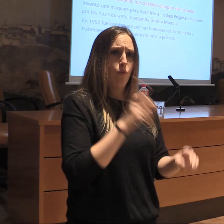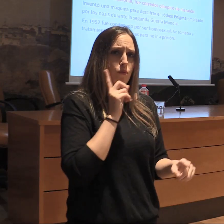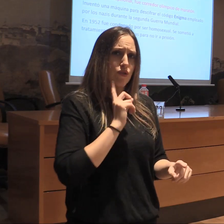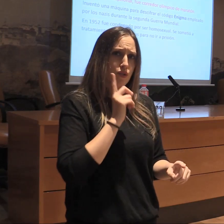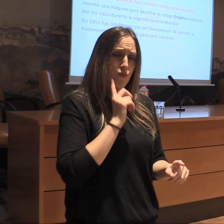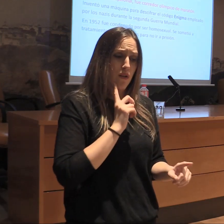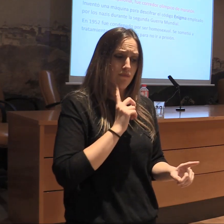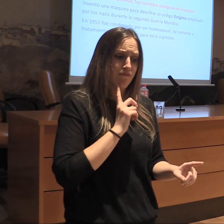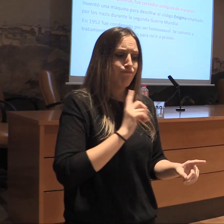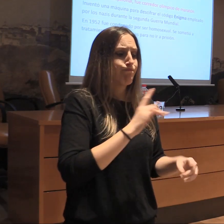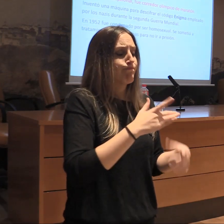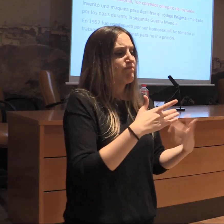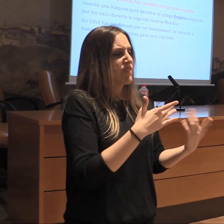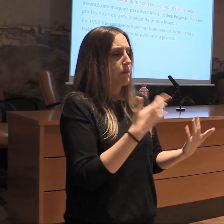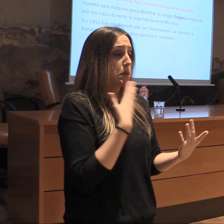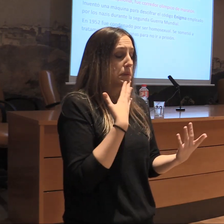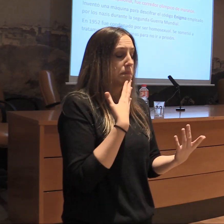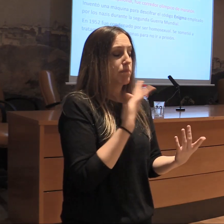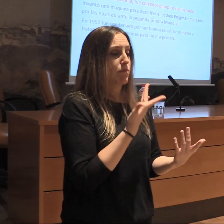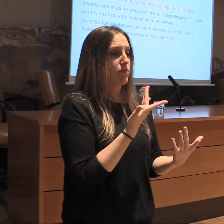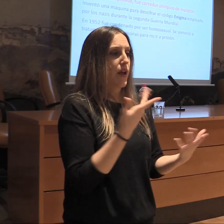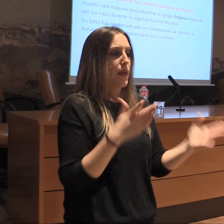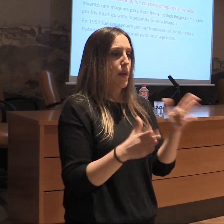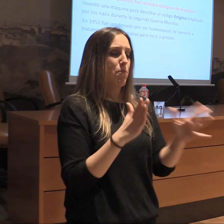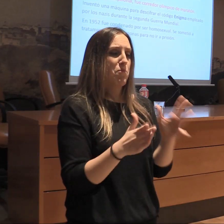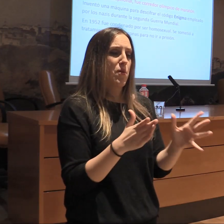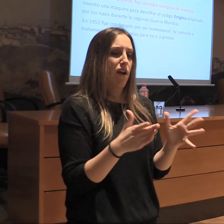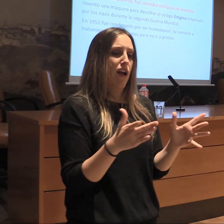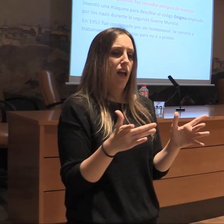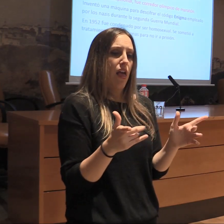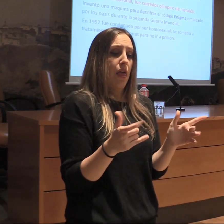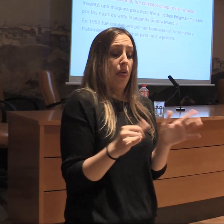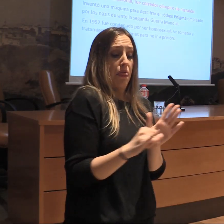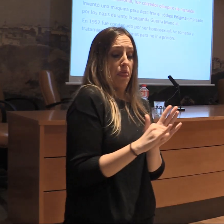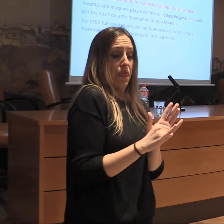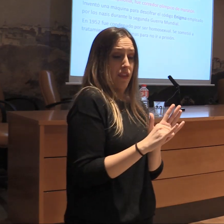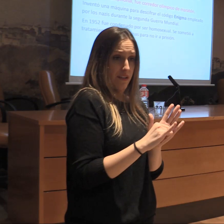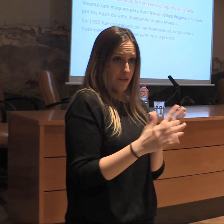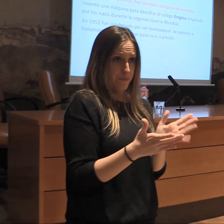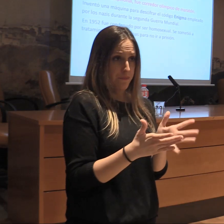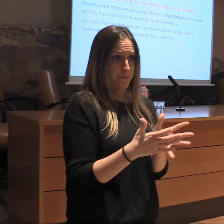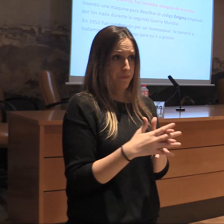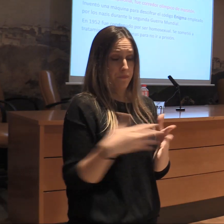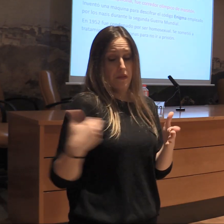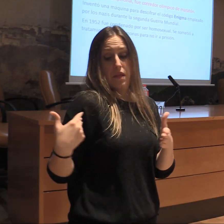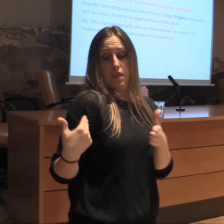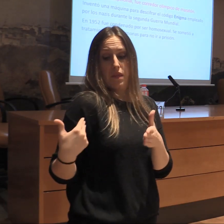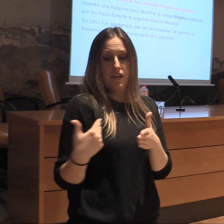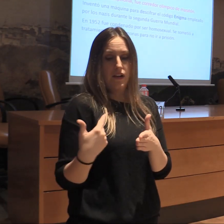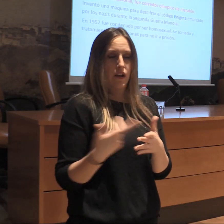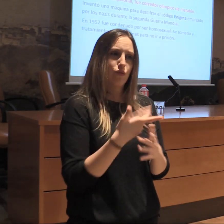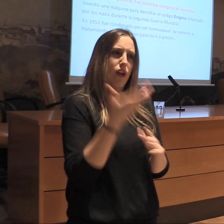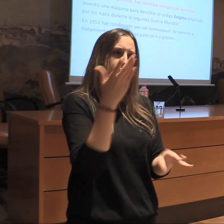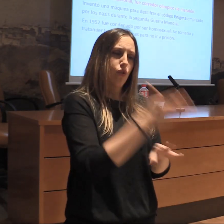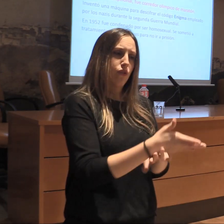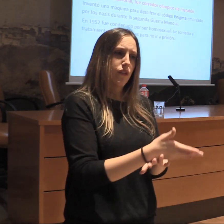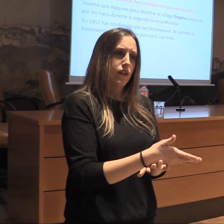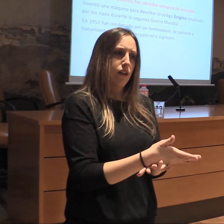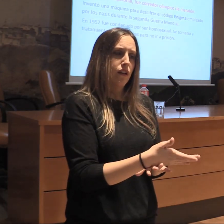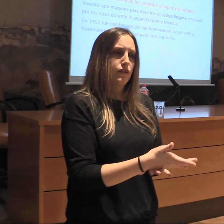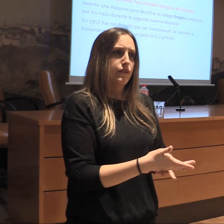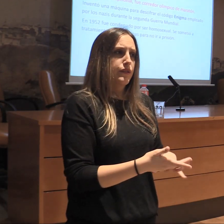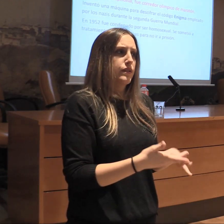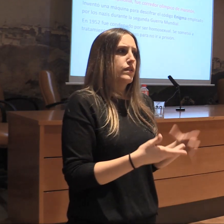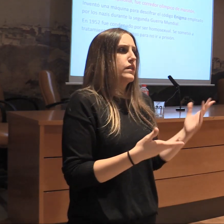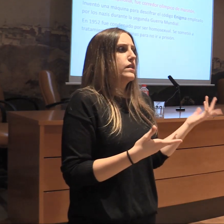época relativamente cercana, pero esta condena por escándalo público podía significar